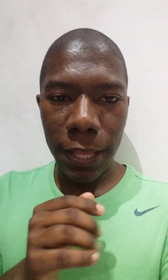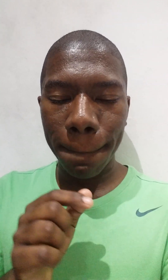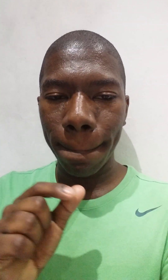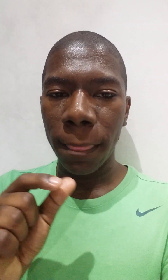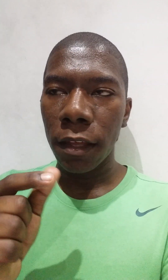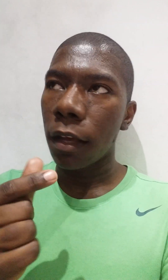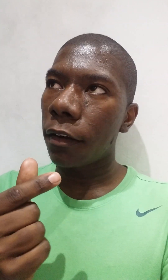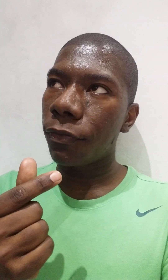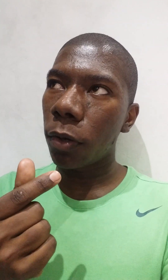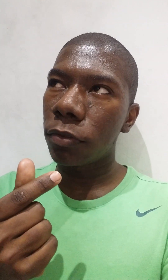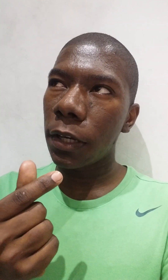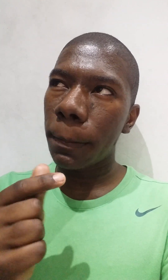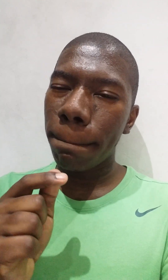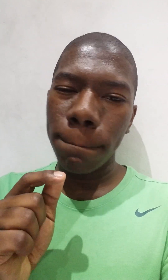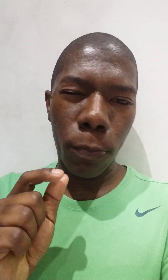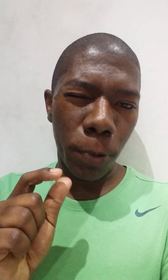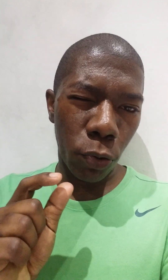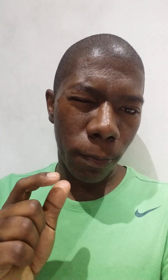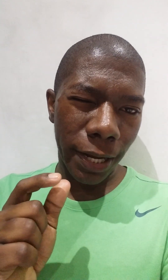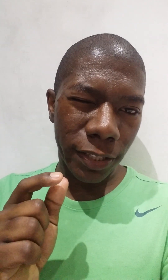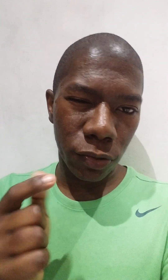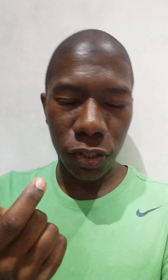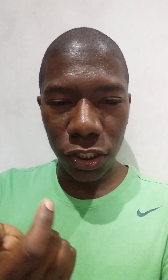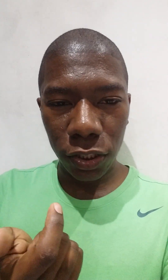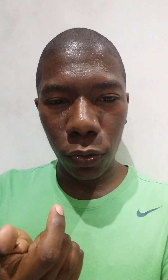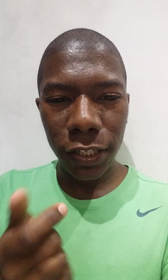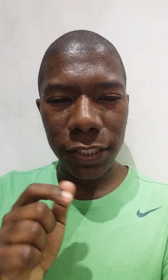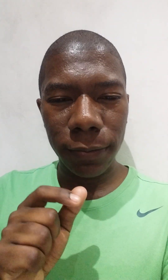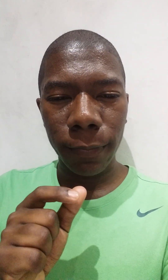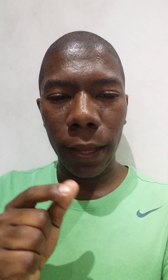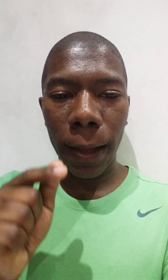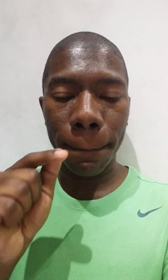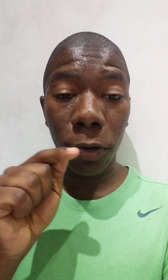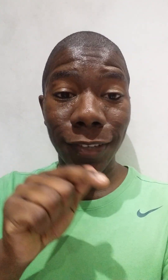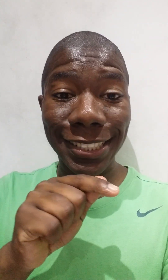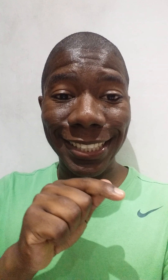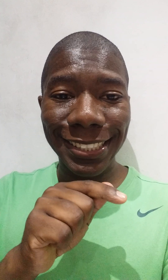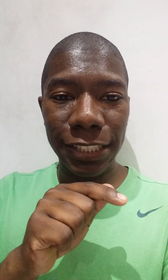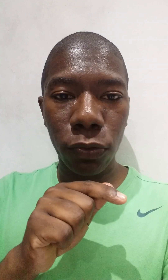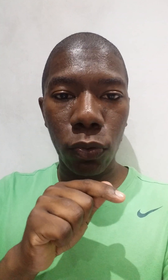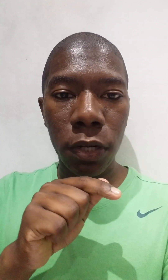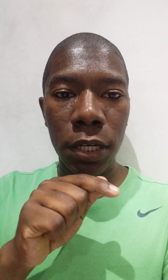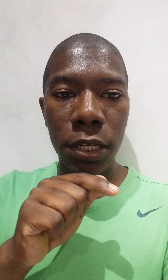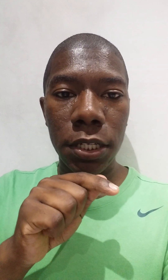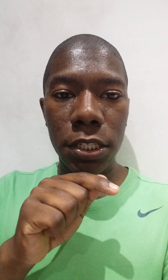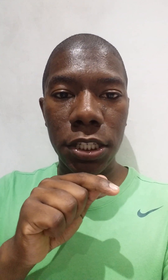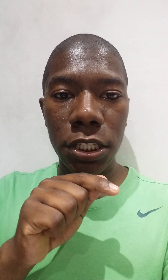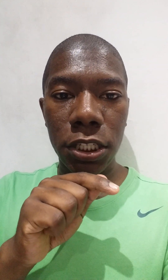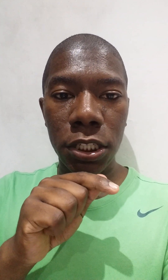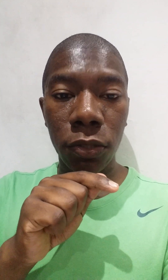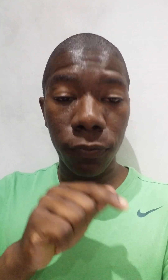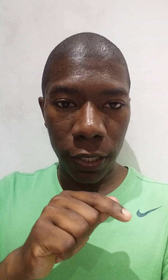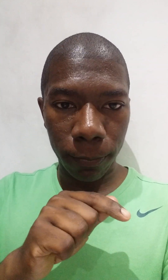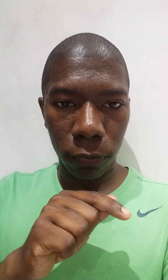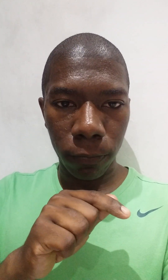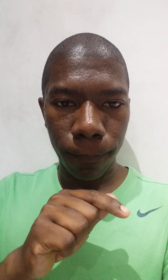né Falta pouco mais hoje dia 2 a prova dia 5 de novembro